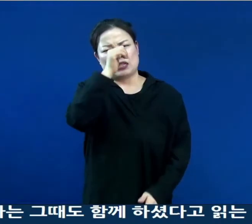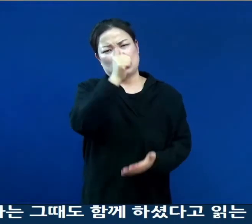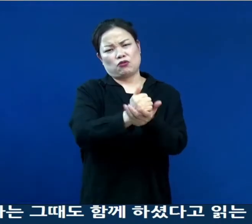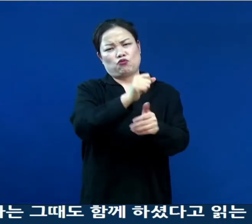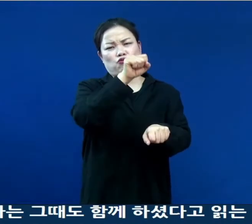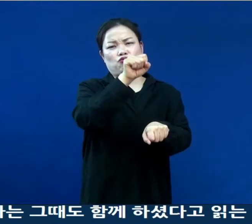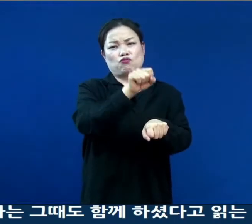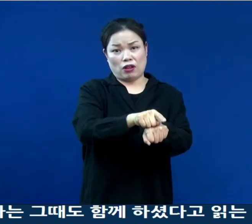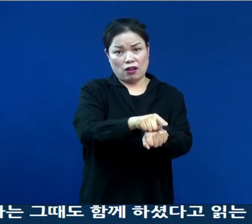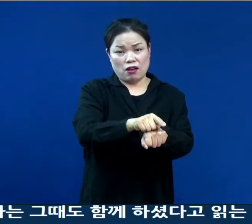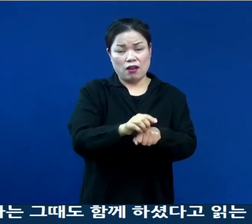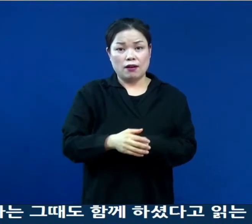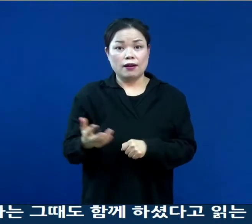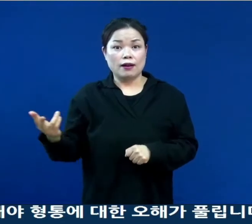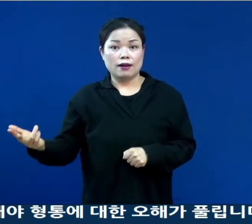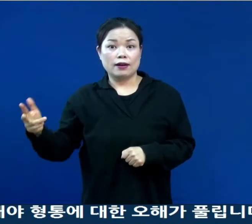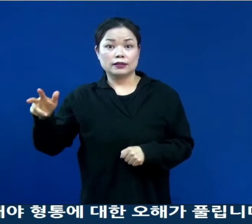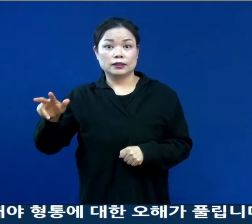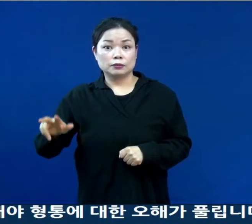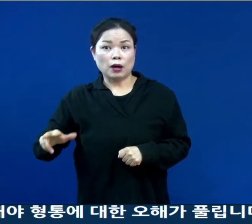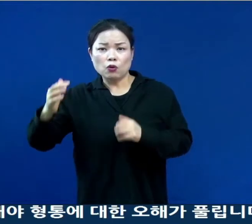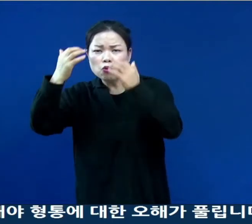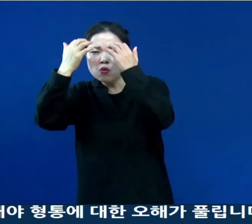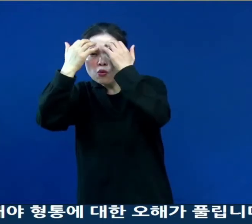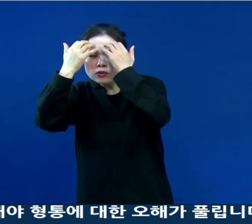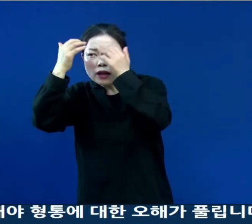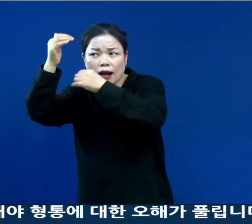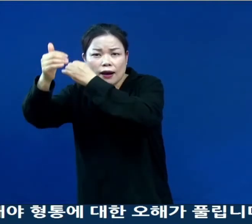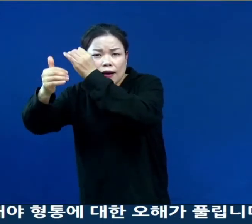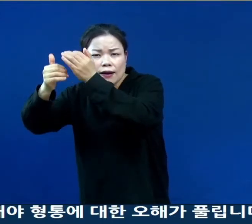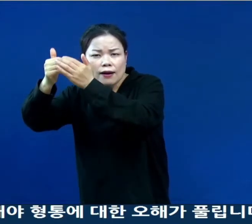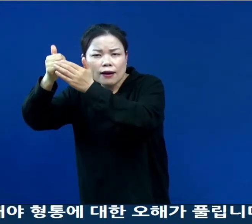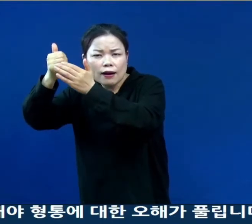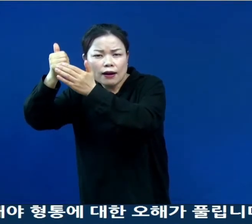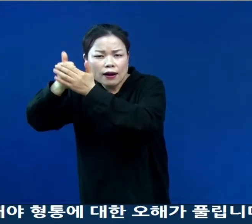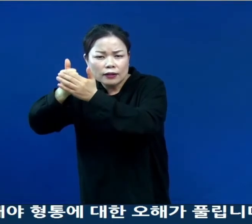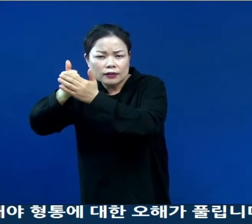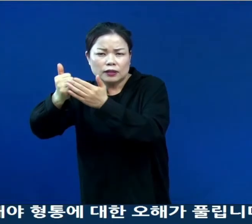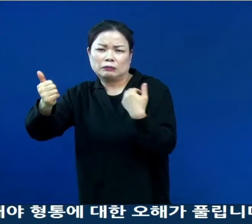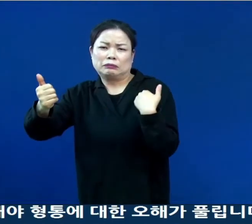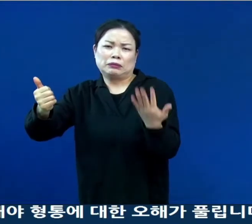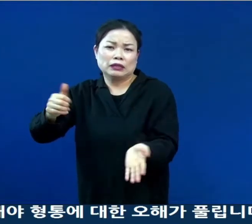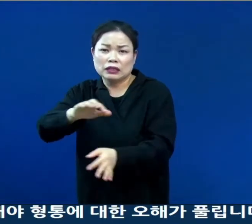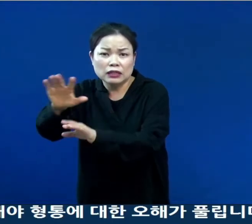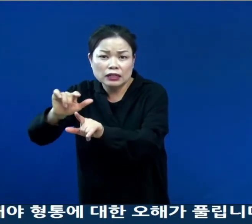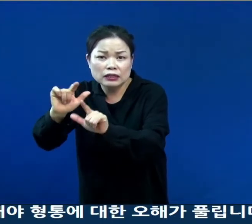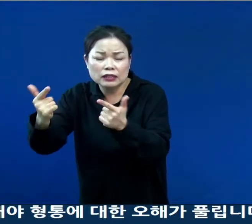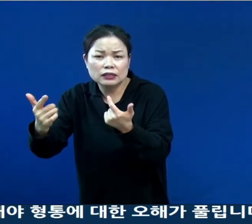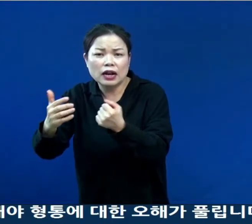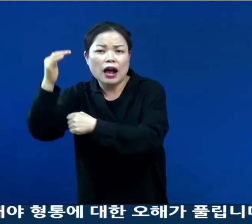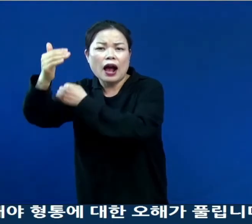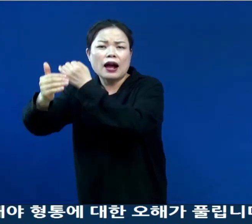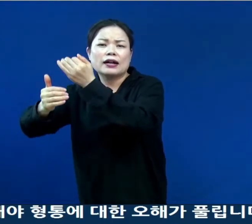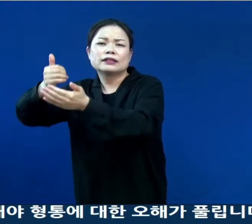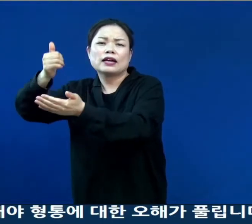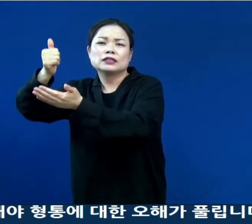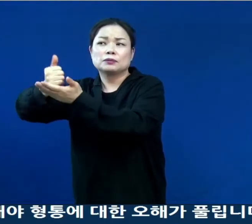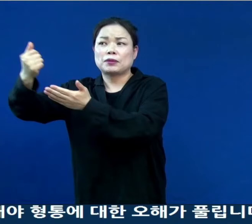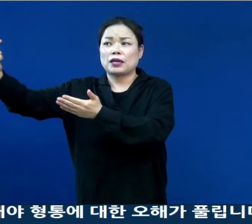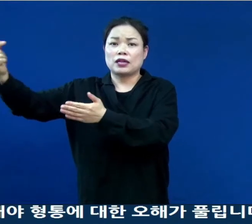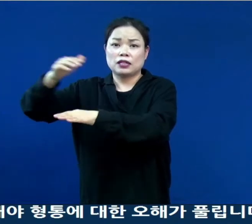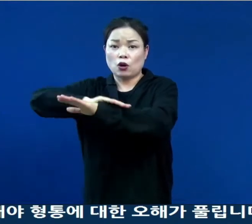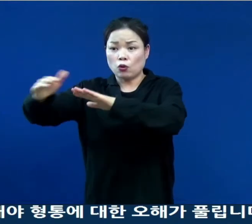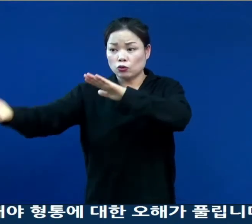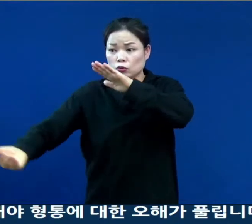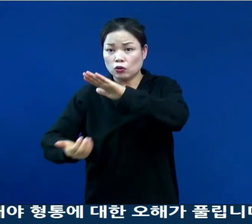죄성입니다. 하지만 고난은 하나님의 부재의 증거가 되고 형통은 하나님의 임재의